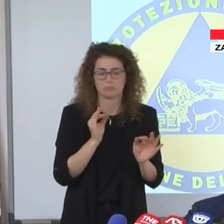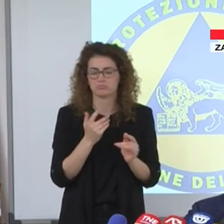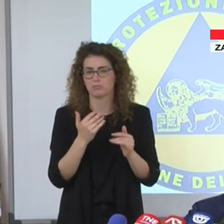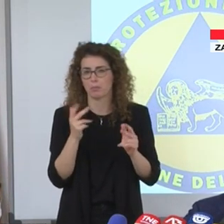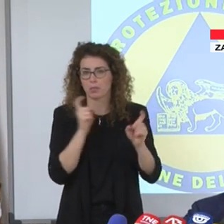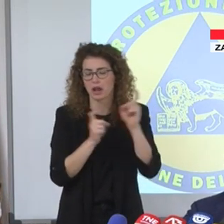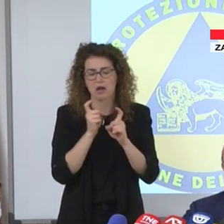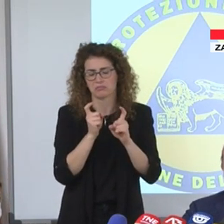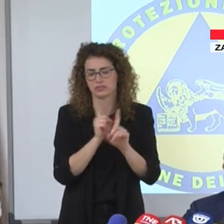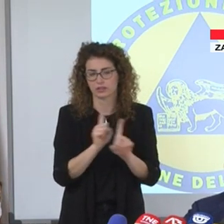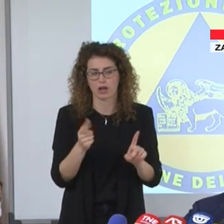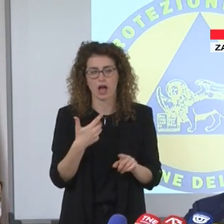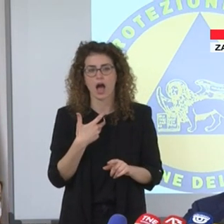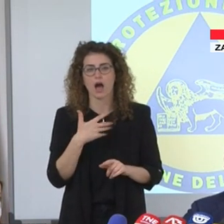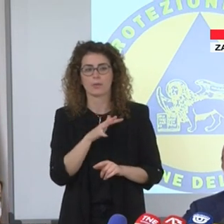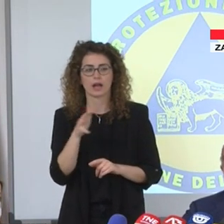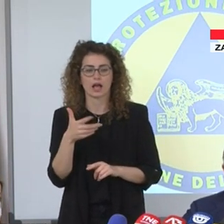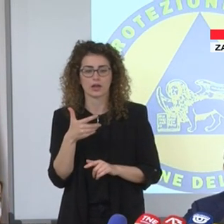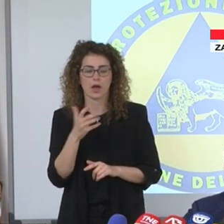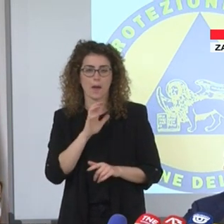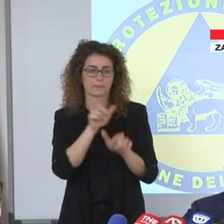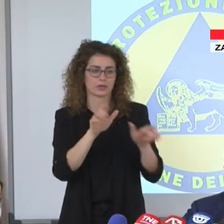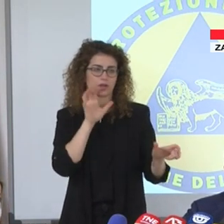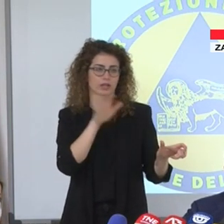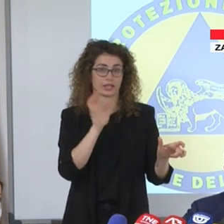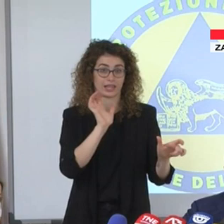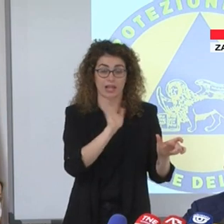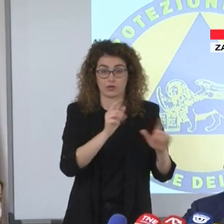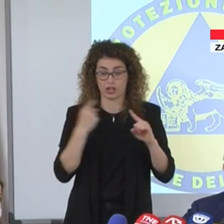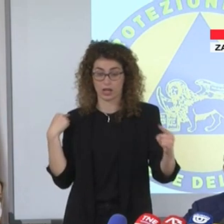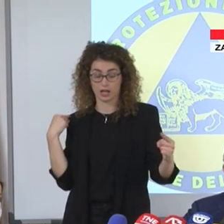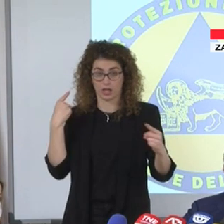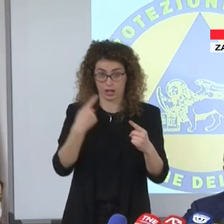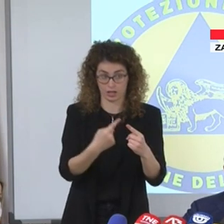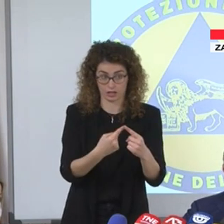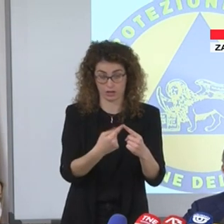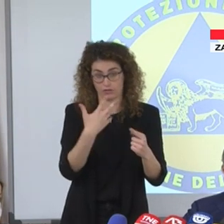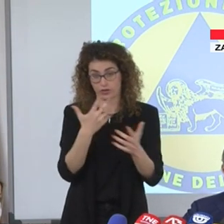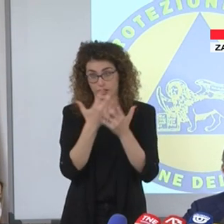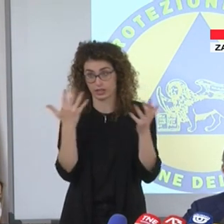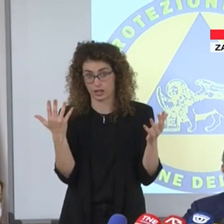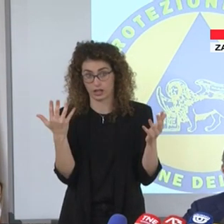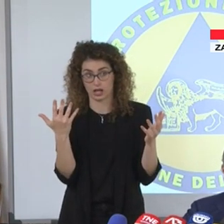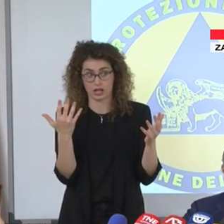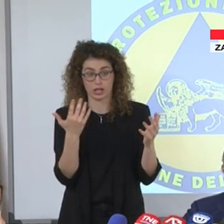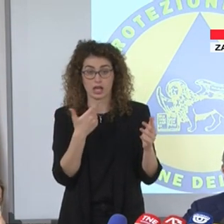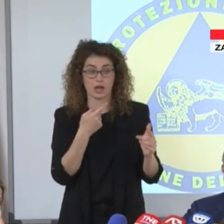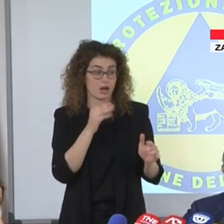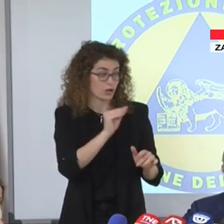modalità, guardate, un'altra roba, tutti quelli che ho denunciato fino adesso, che sia chiaro, nell'esercizio delle mie funzioni non gli ho mai chiesto